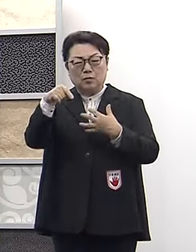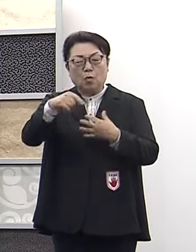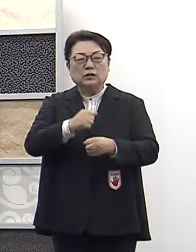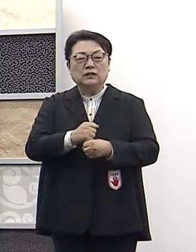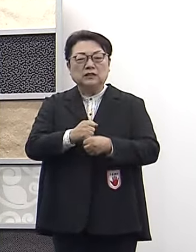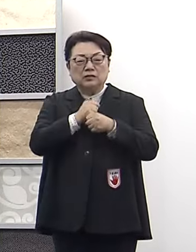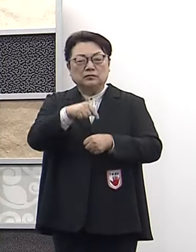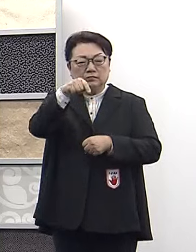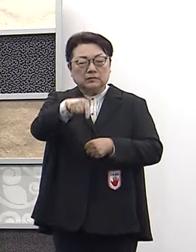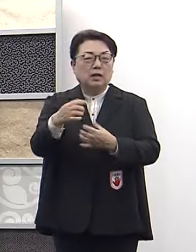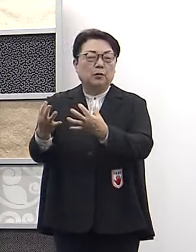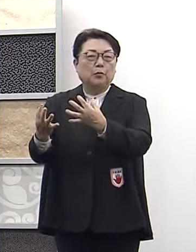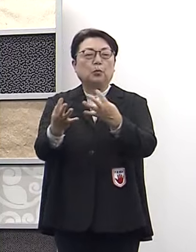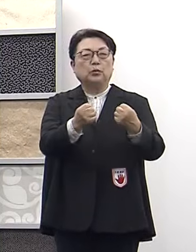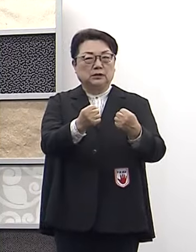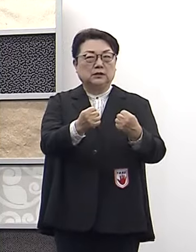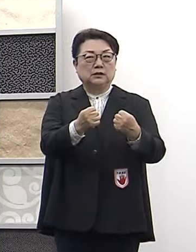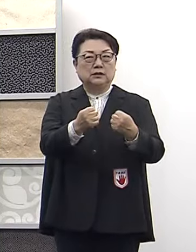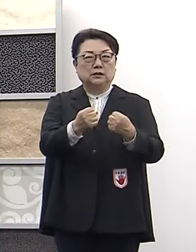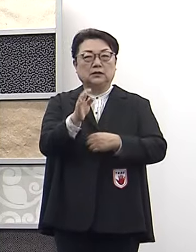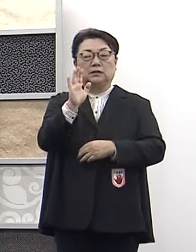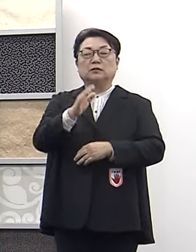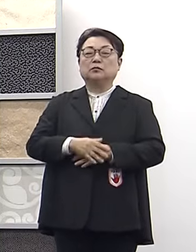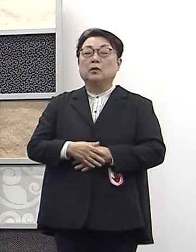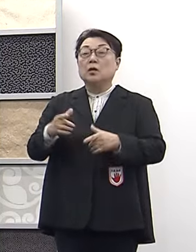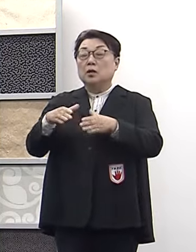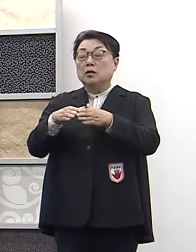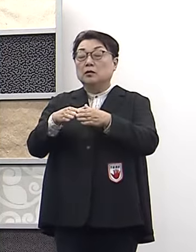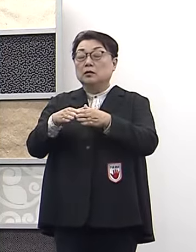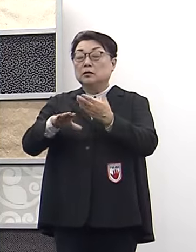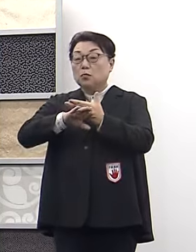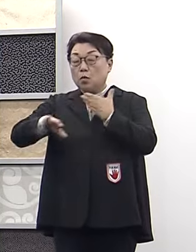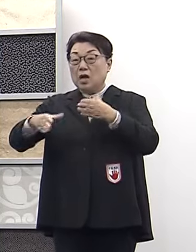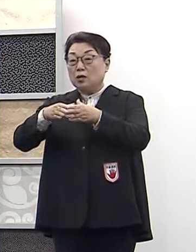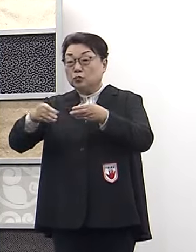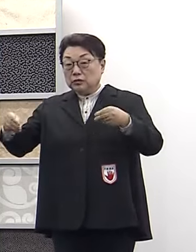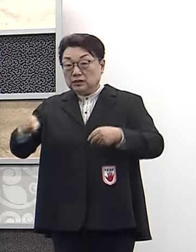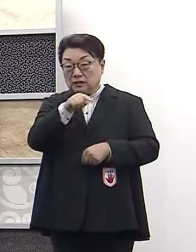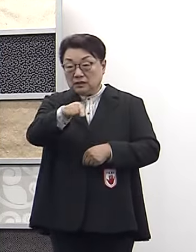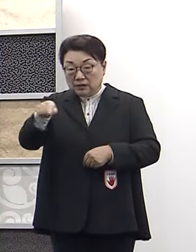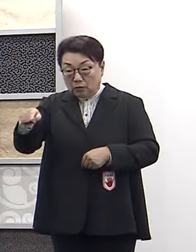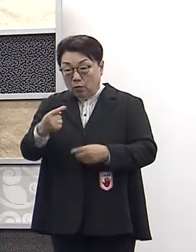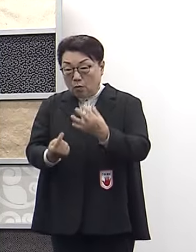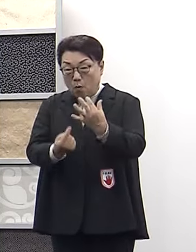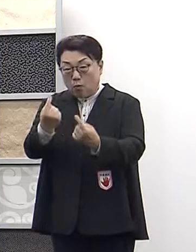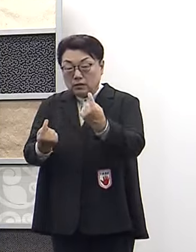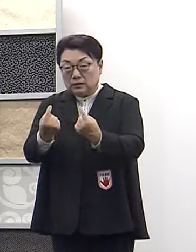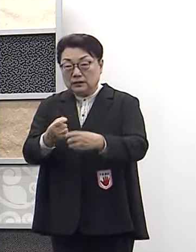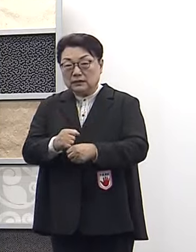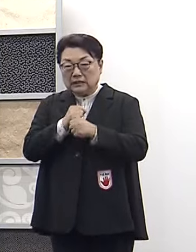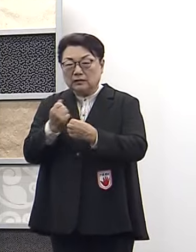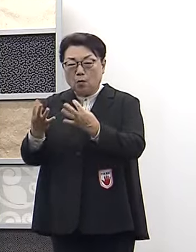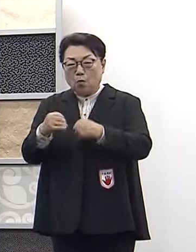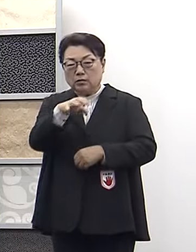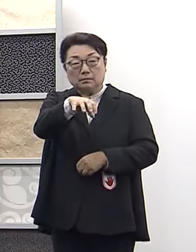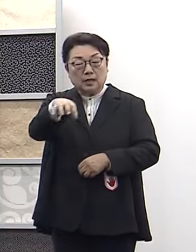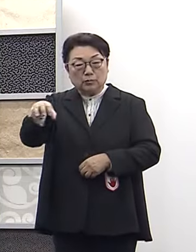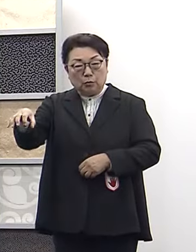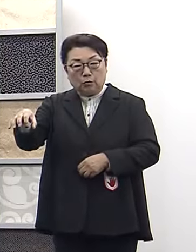というような傾向があって、で、全国 の、 その自殺多発地域の中でもですね、例